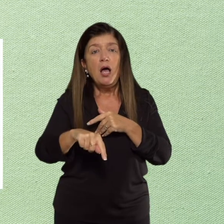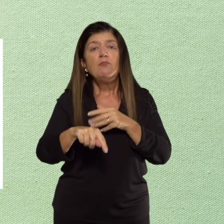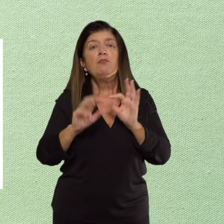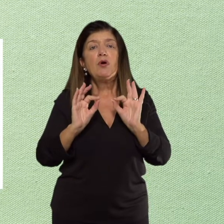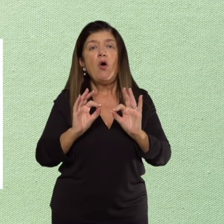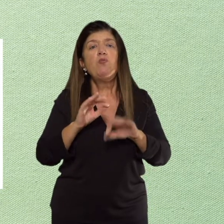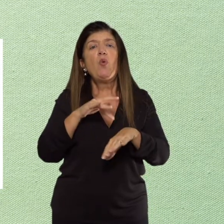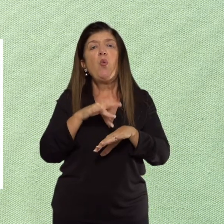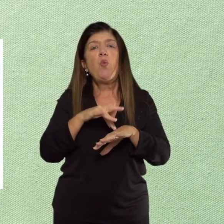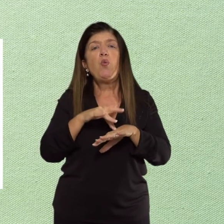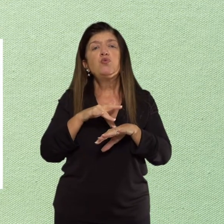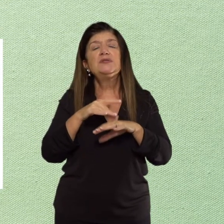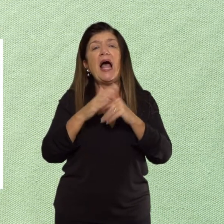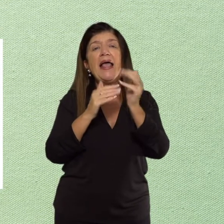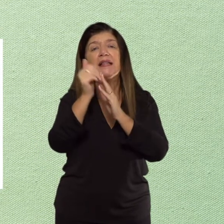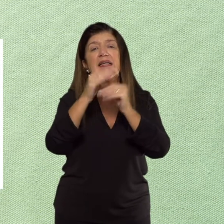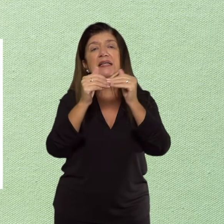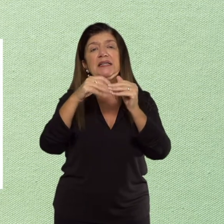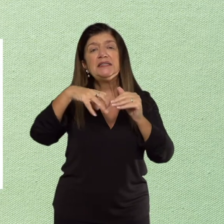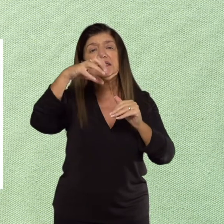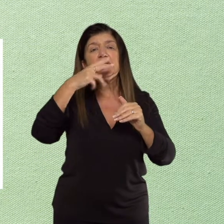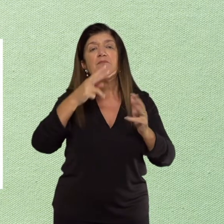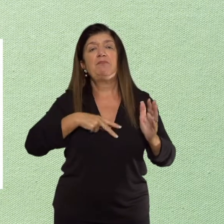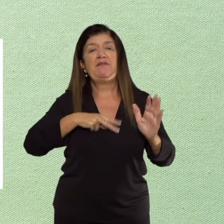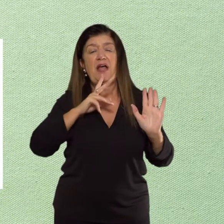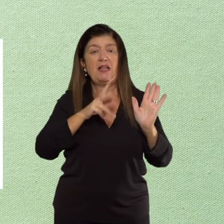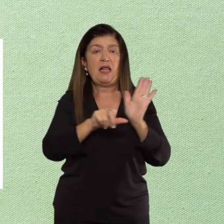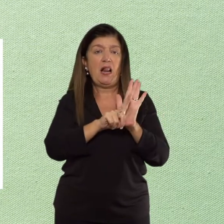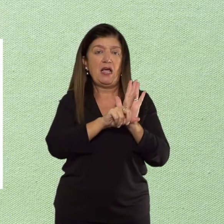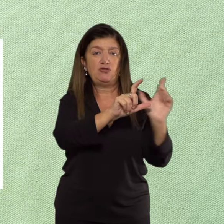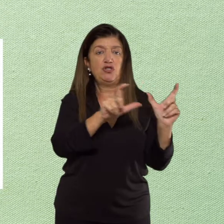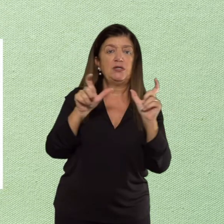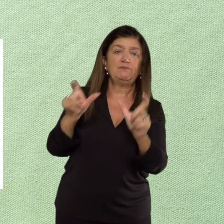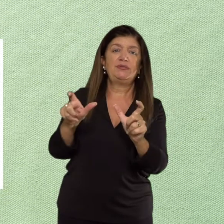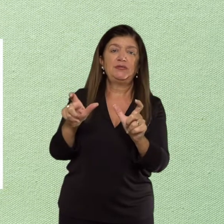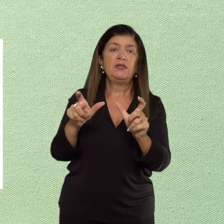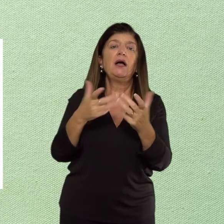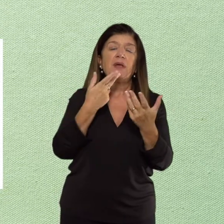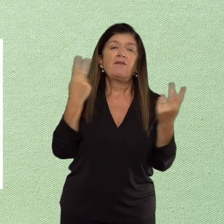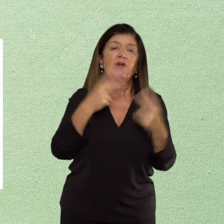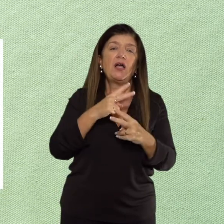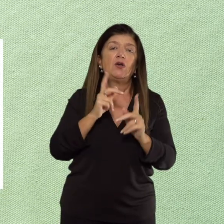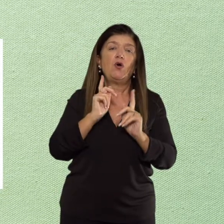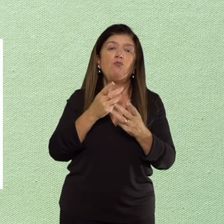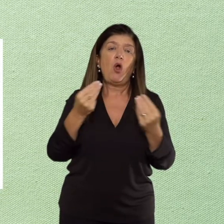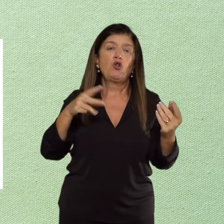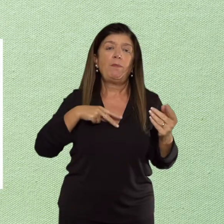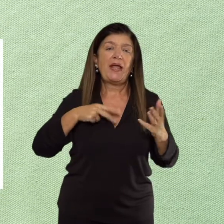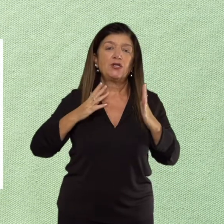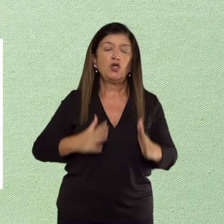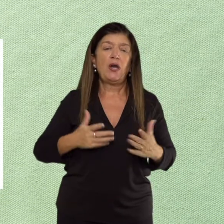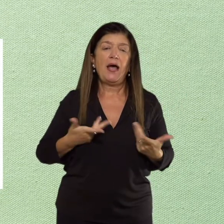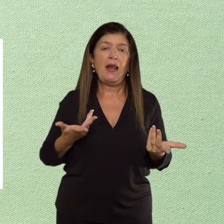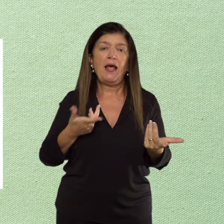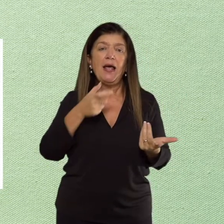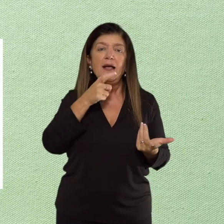abitativa privata, perché è un po' il fulcro, è una cosa abbastanza personale della persona per riuscire a vivere